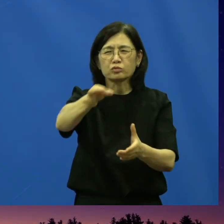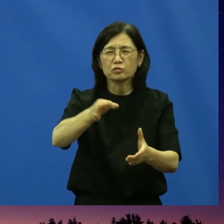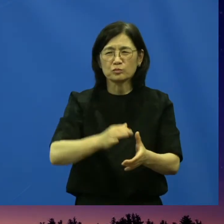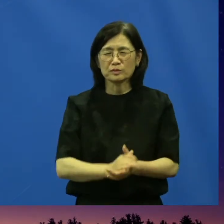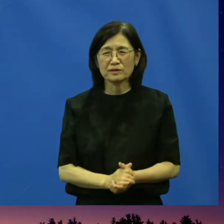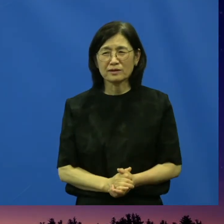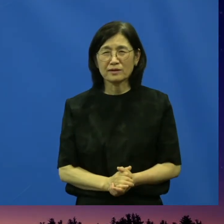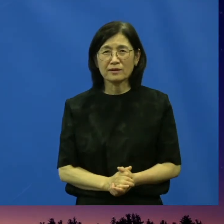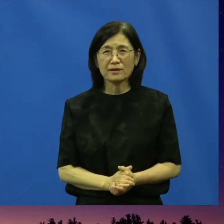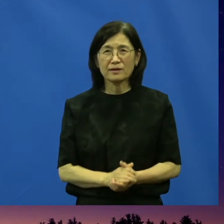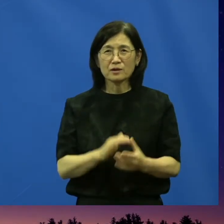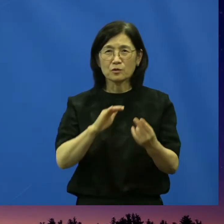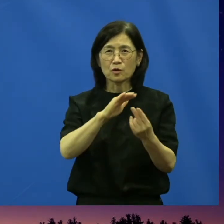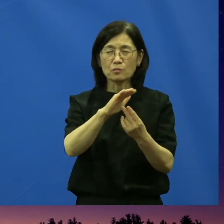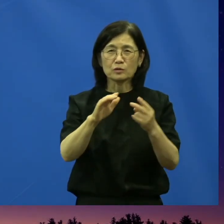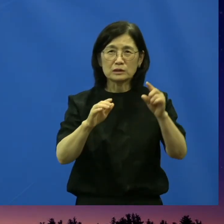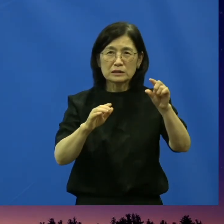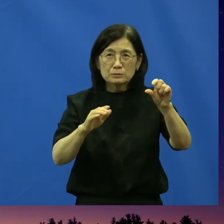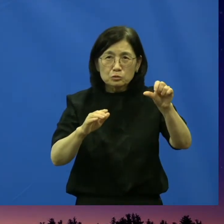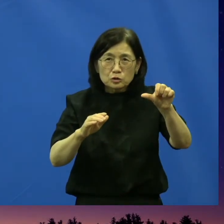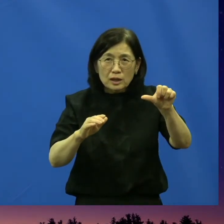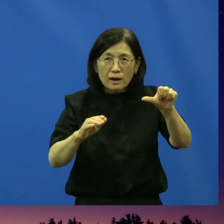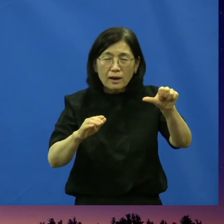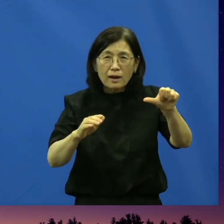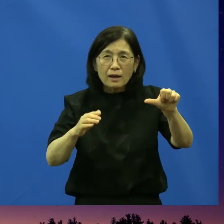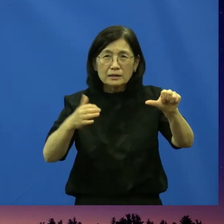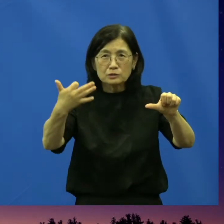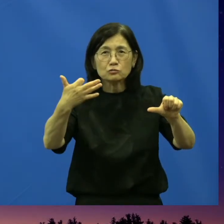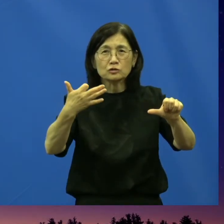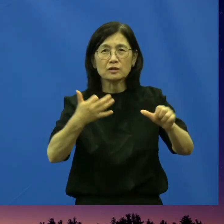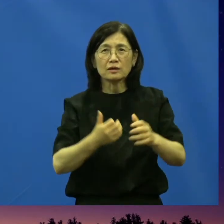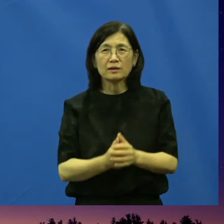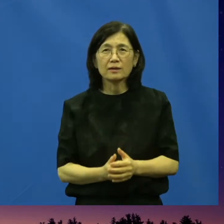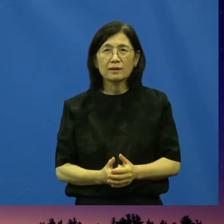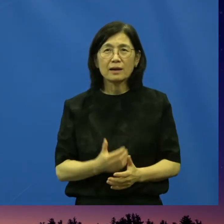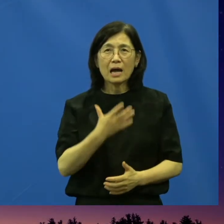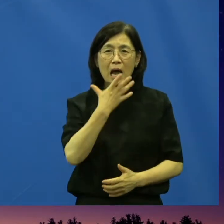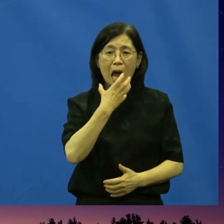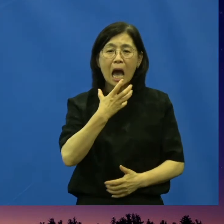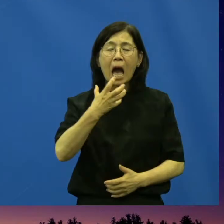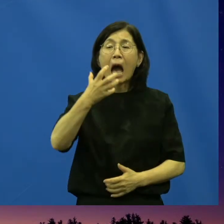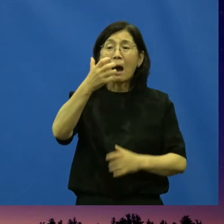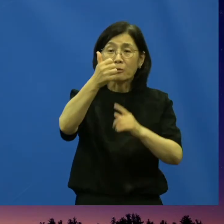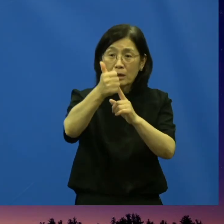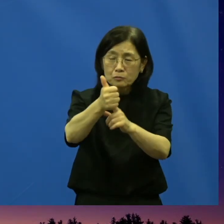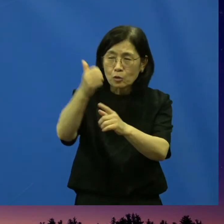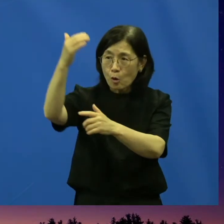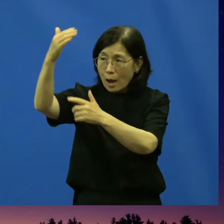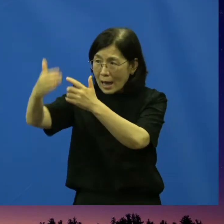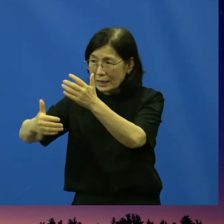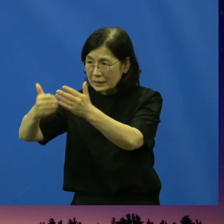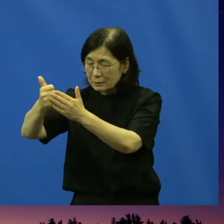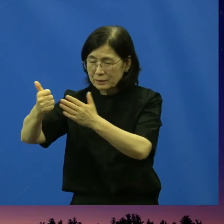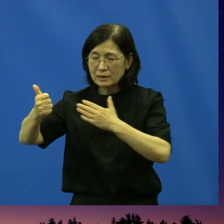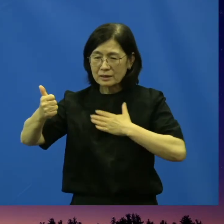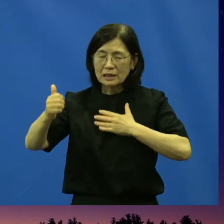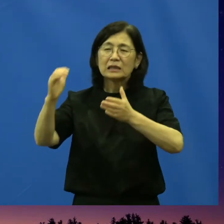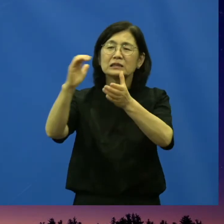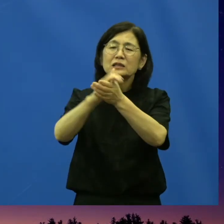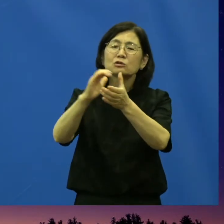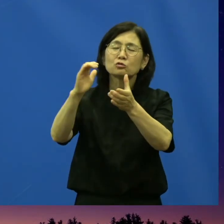요한복음 15장 15절이에요, 여러분. 이건 놀라운 겁니다. 아브라함에게도 나의 벗이라고 그랬거든요. 친구라고 그랬어요.